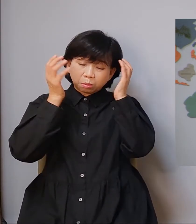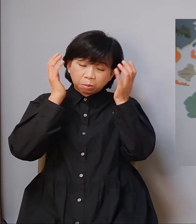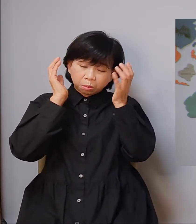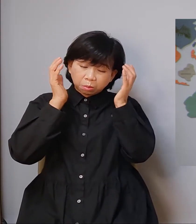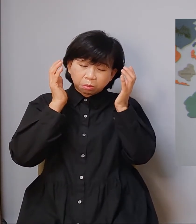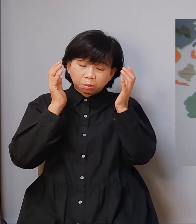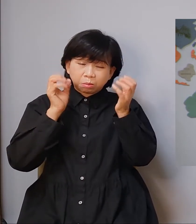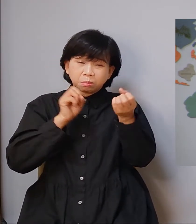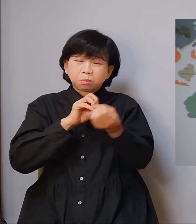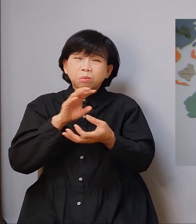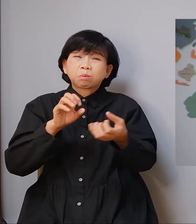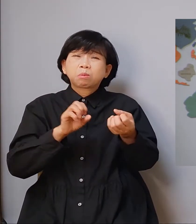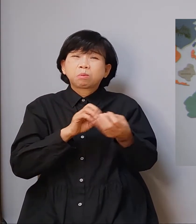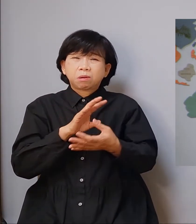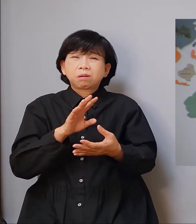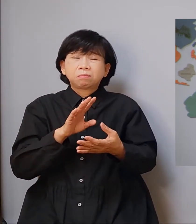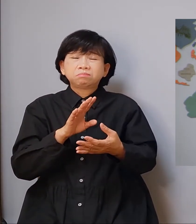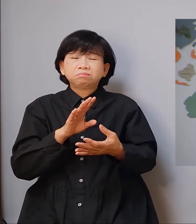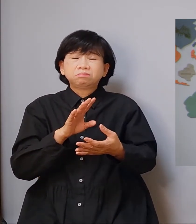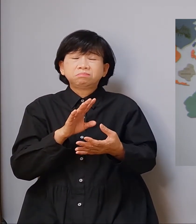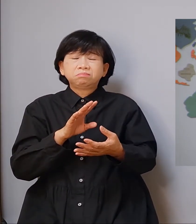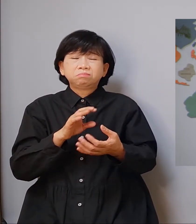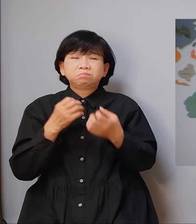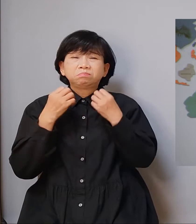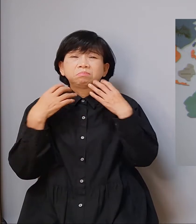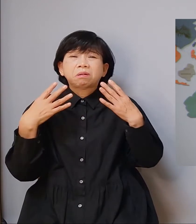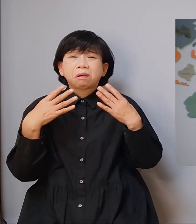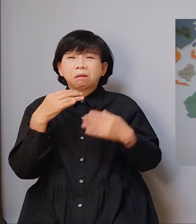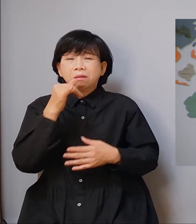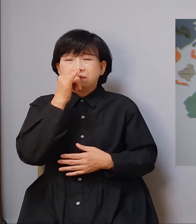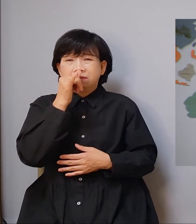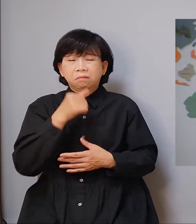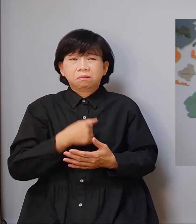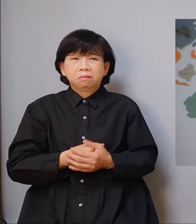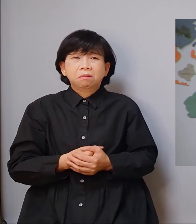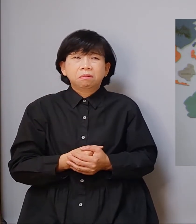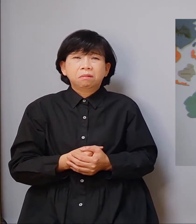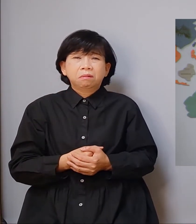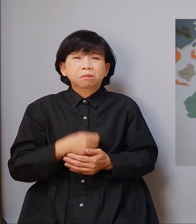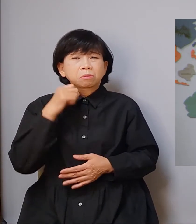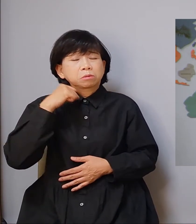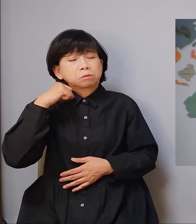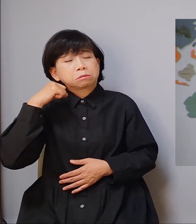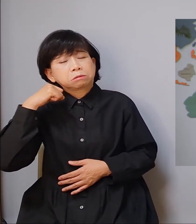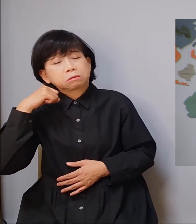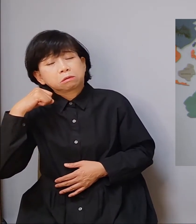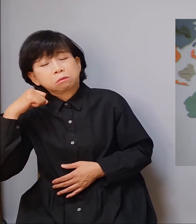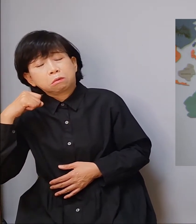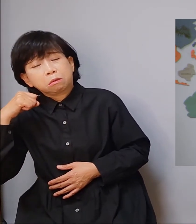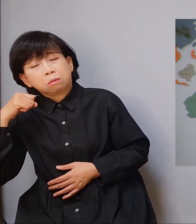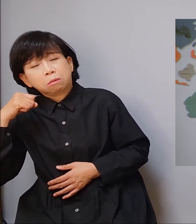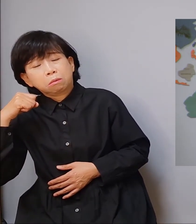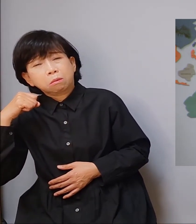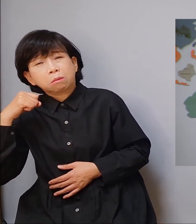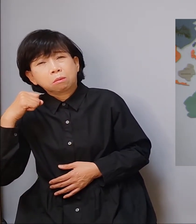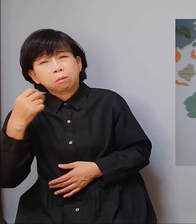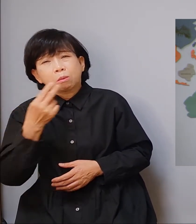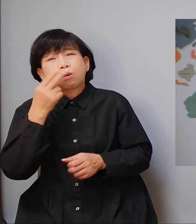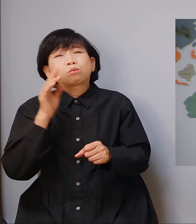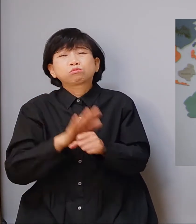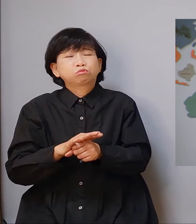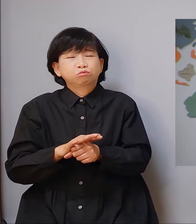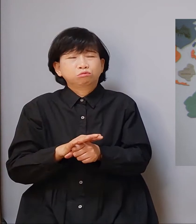게 우리의 인생의 모습입니다. 때로는 계속 질질 끌려가면서 억울하기만 할 수